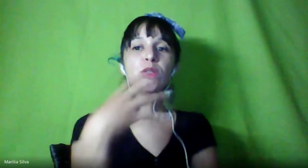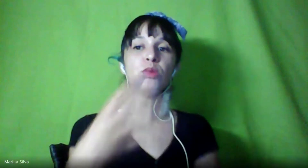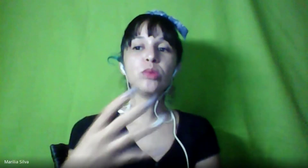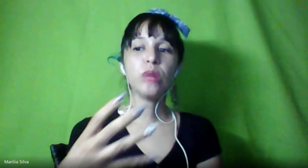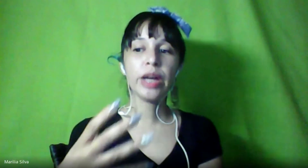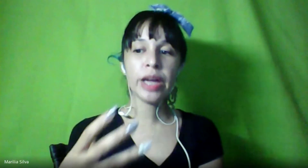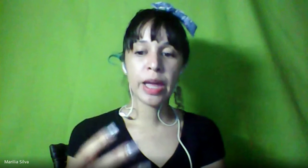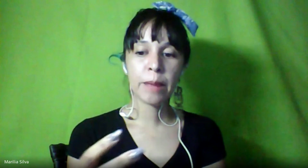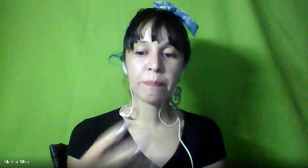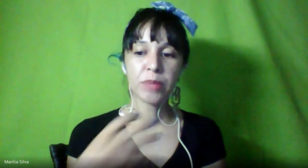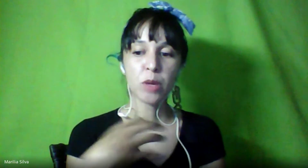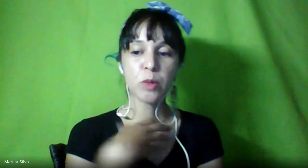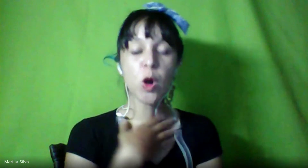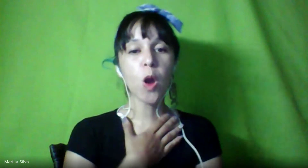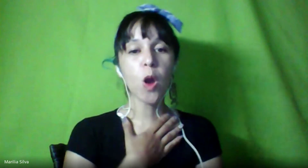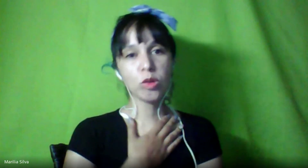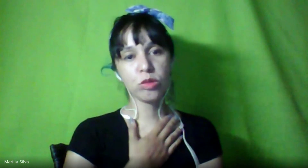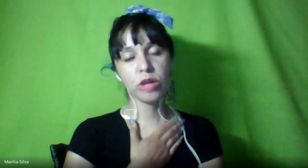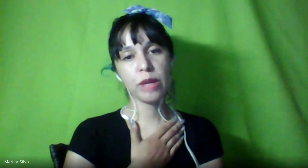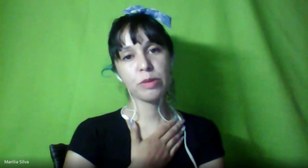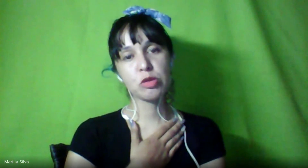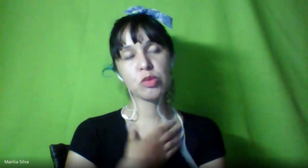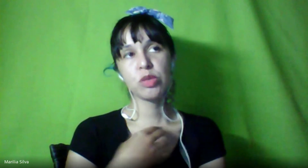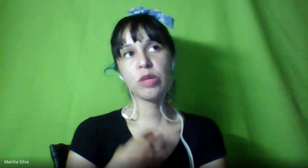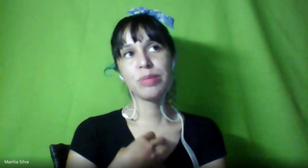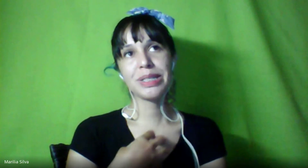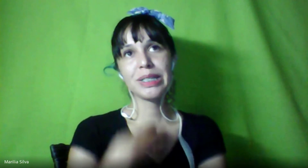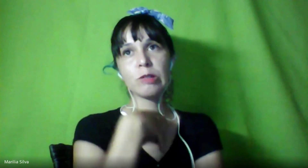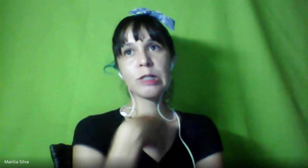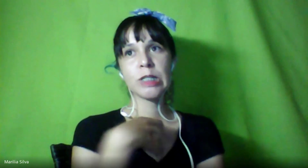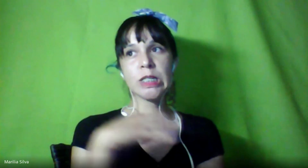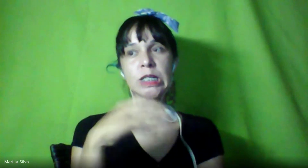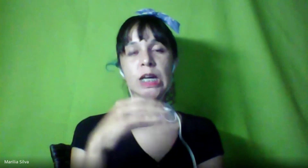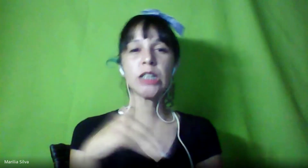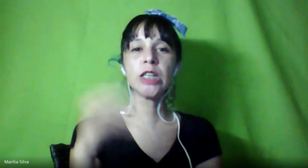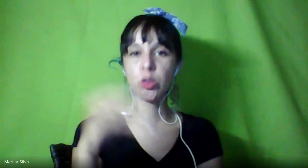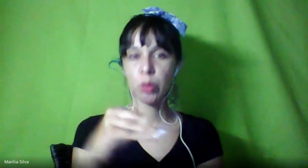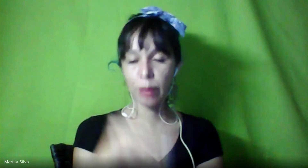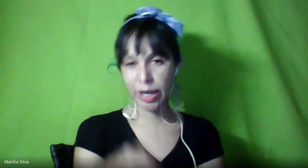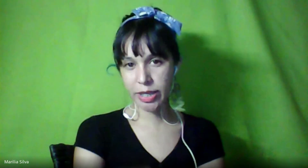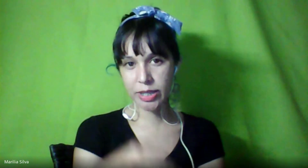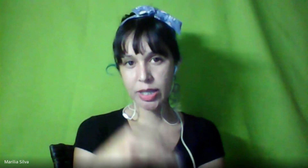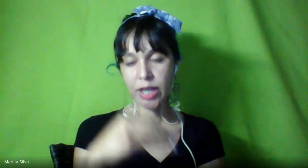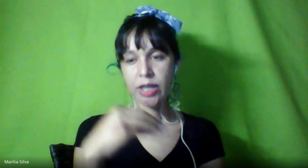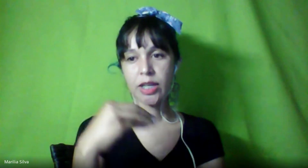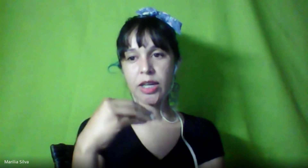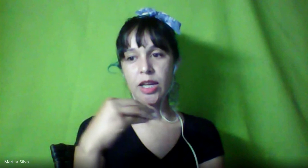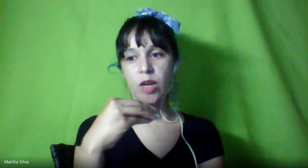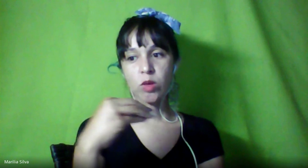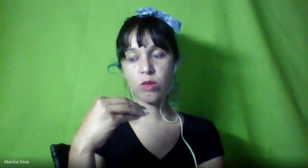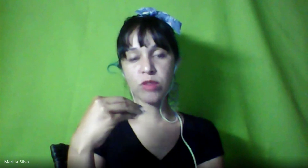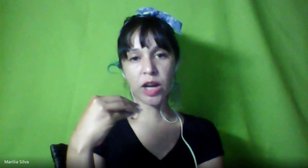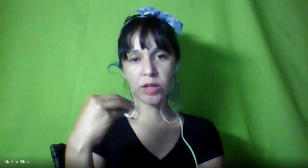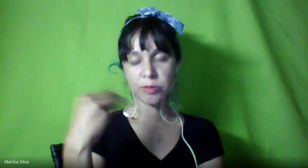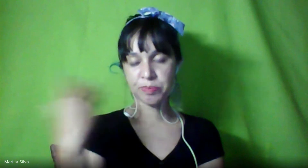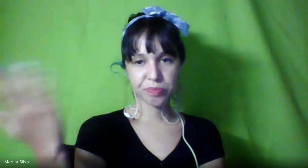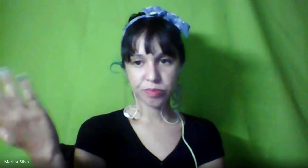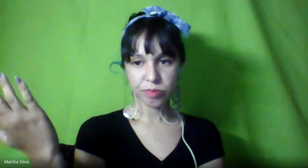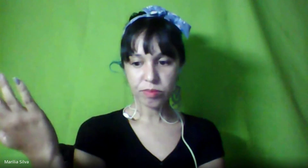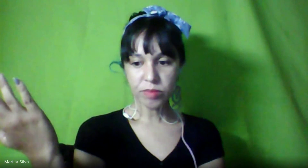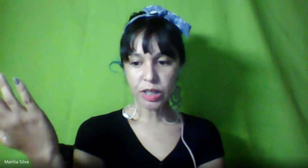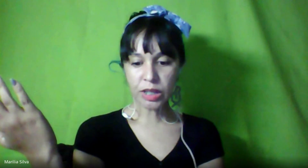Mas quando eu me coloco no lugar da pessoa surda, eu me sinto assim, saindo aqui do meu país, né? Eu que não